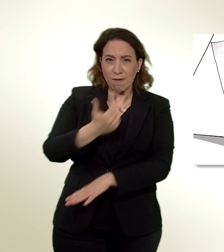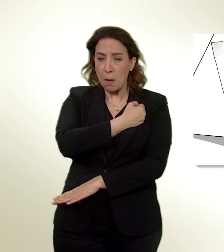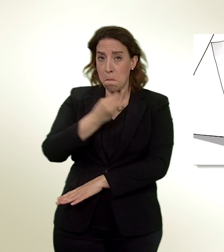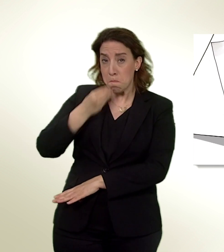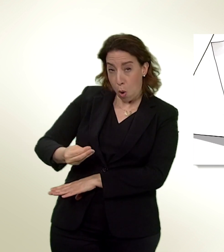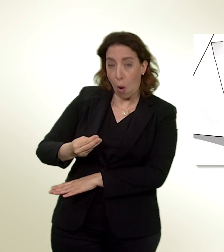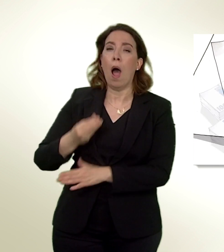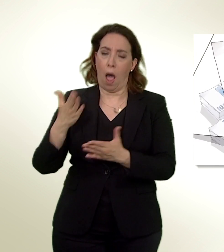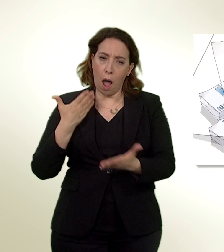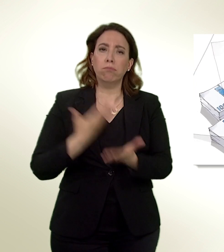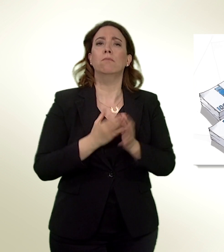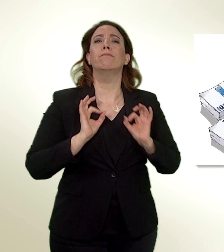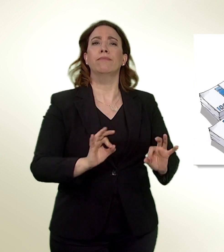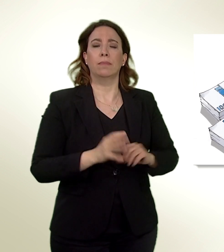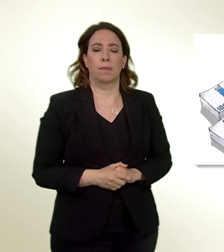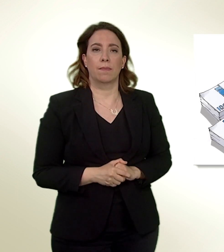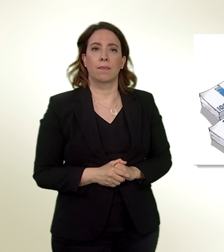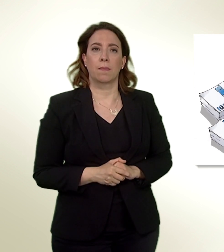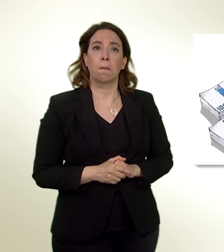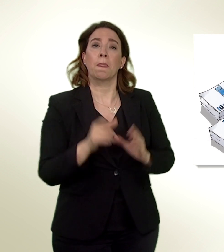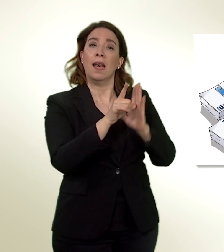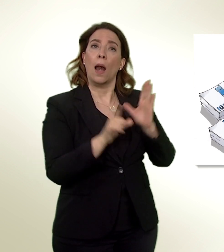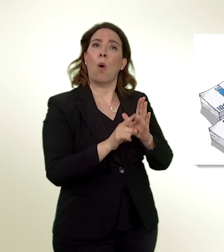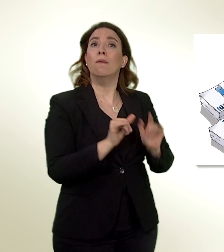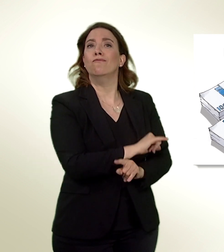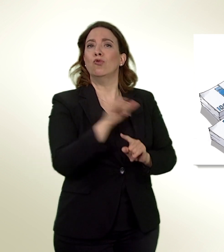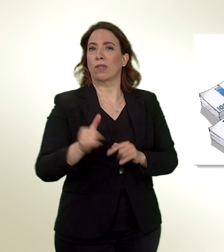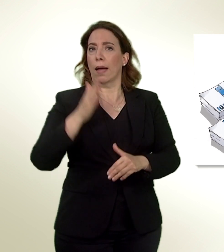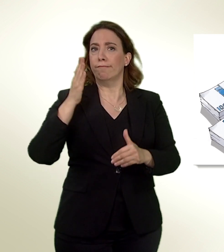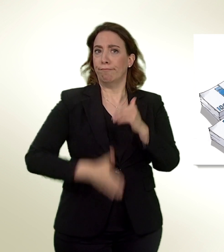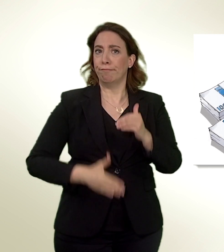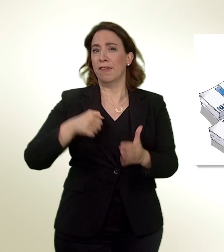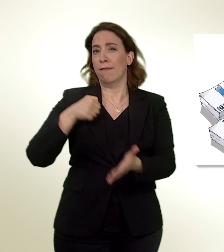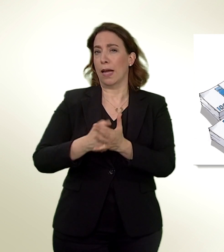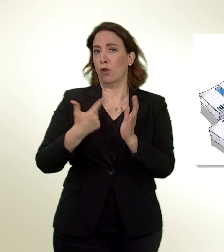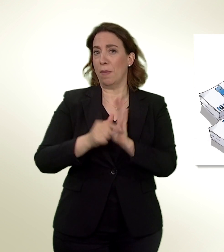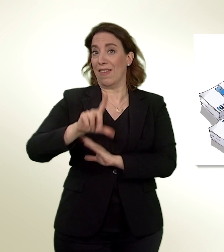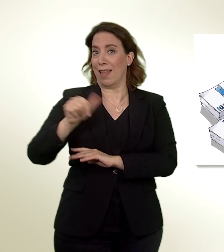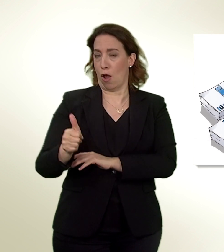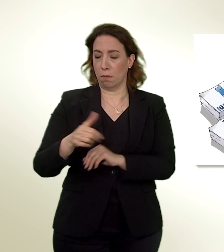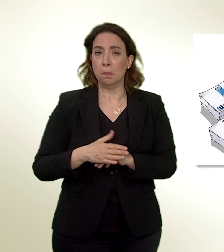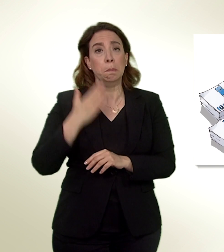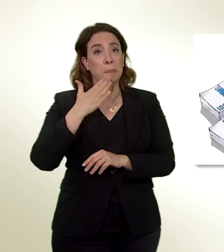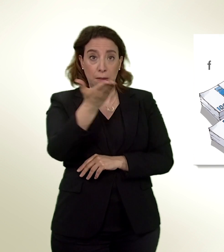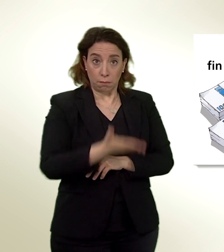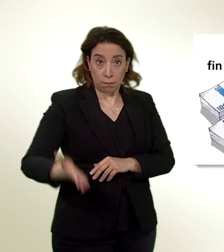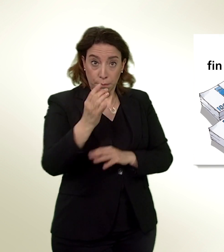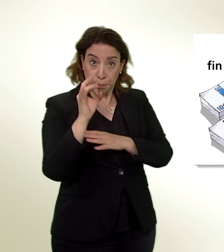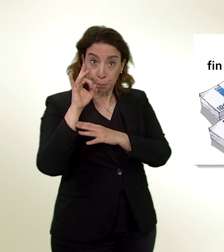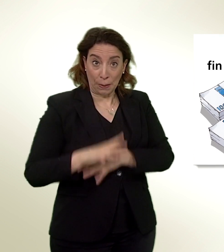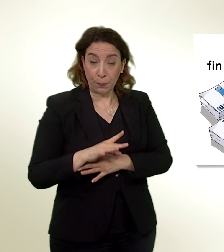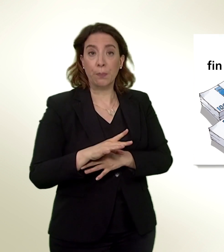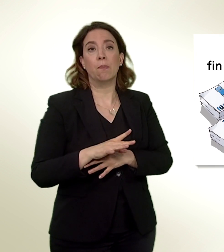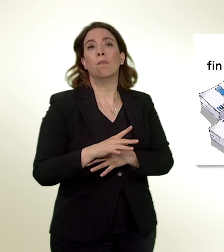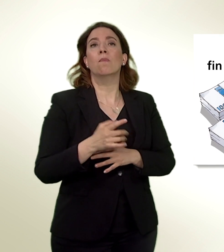vaccin a été apportée. La validité de la loi est limitée à fin 2021. Si le peuple la rejette, elle cessera